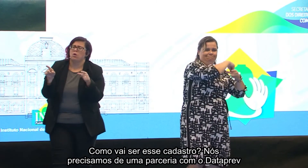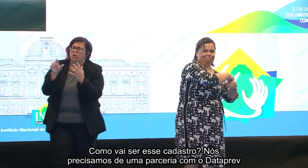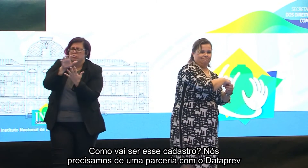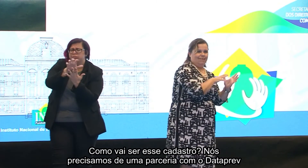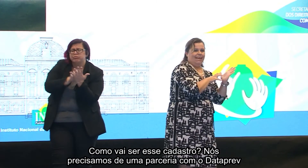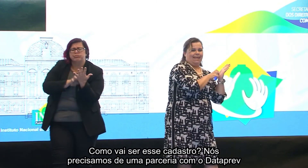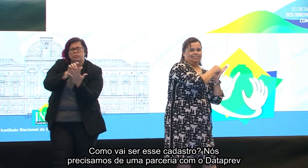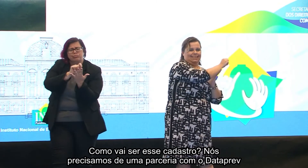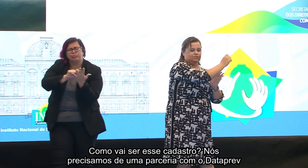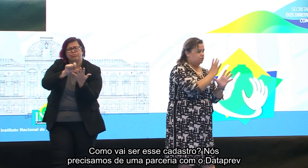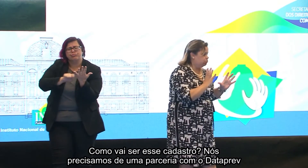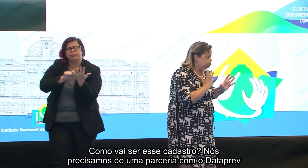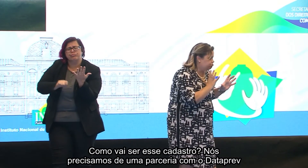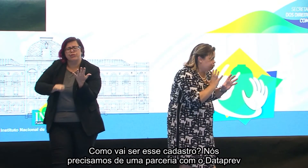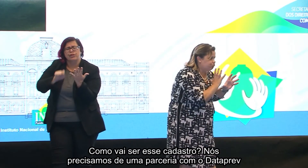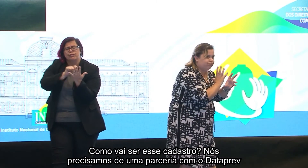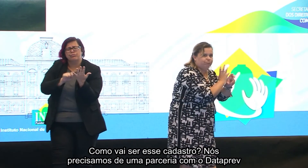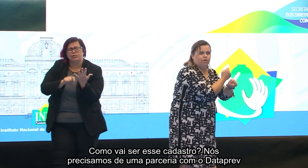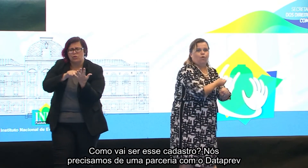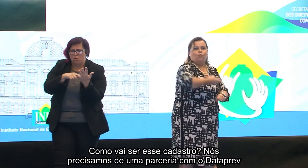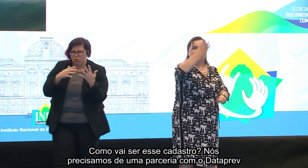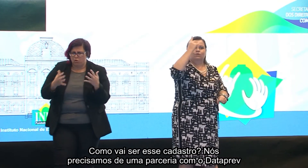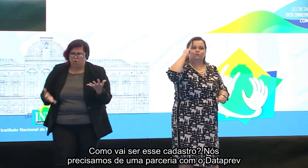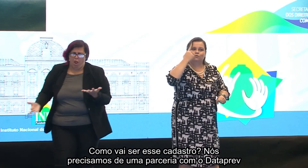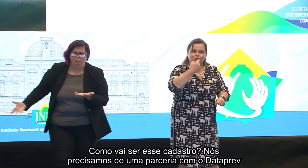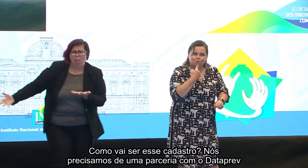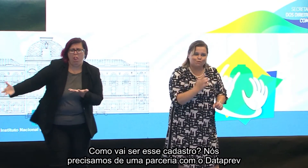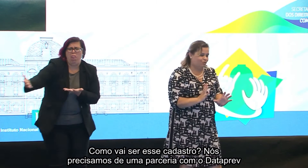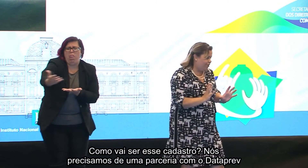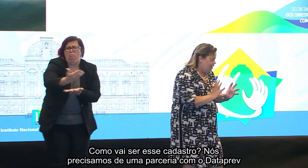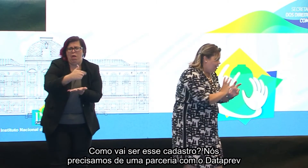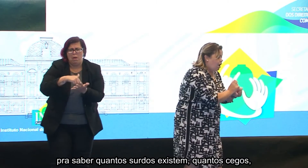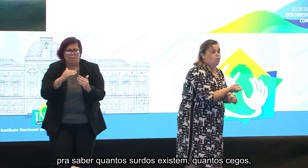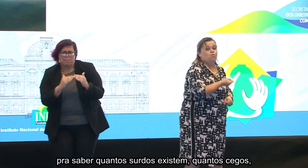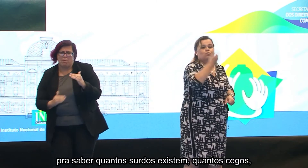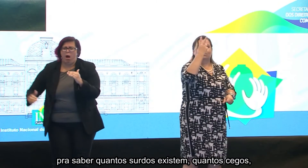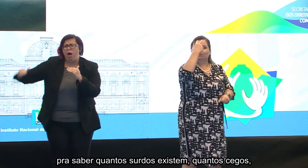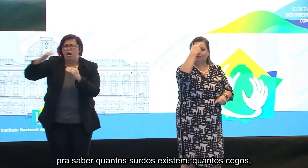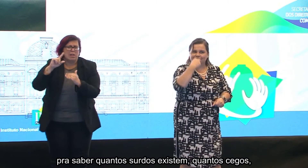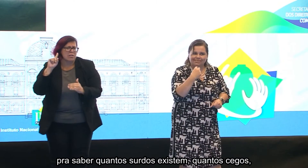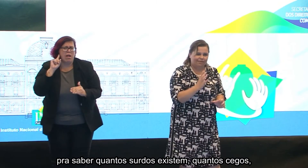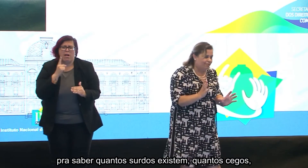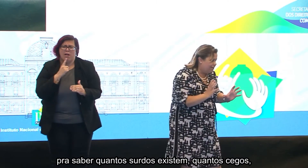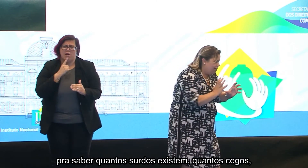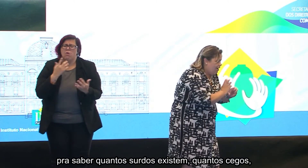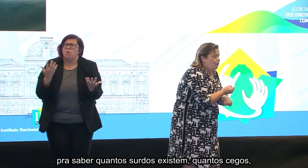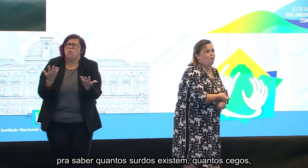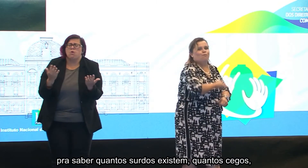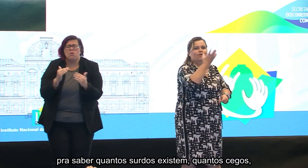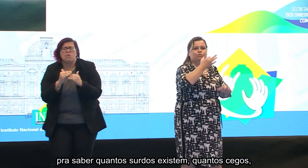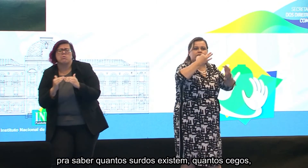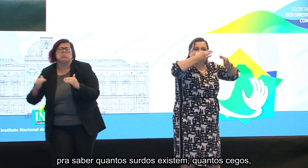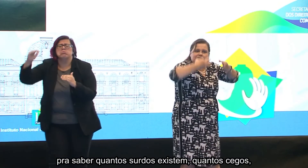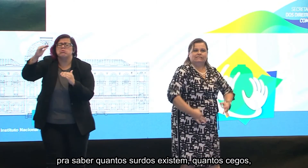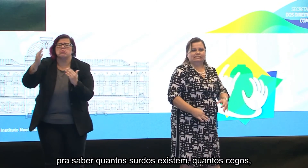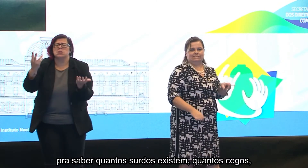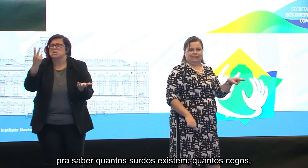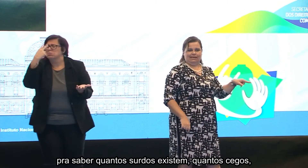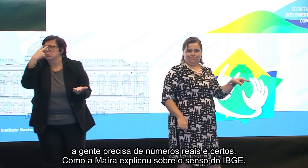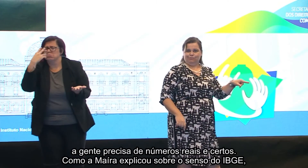esse cadastro? Como vai ser? Então, nós precisamos de uma parceria com DataPrev para saber quantos surdos existem, quantos cegos. A